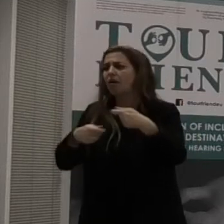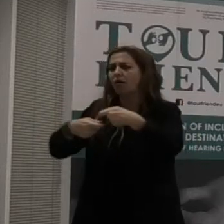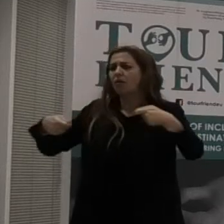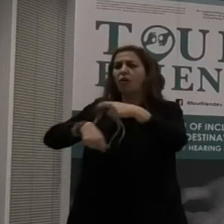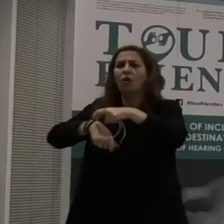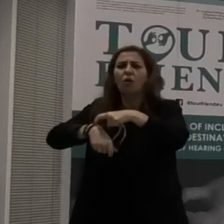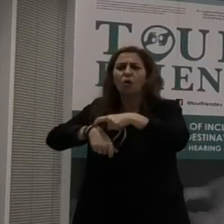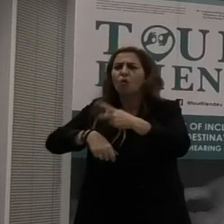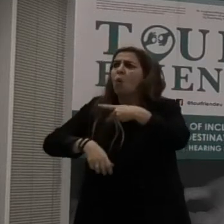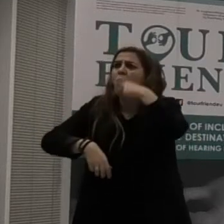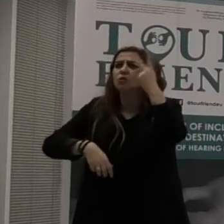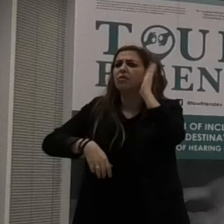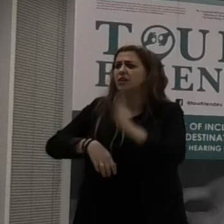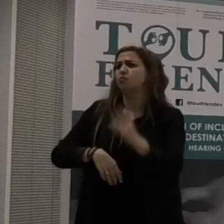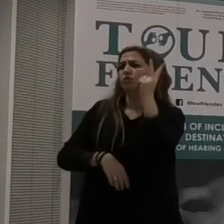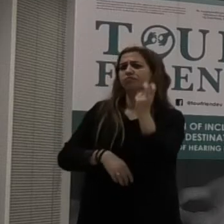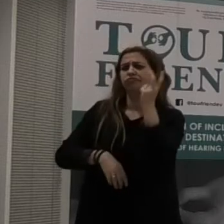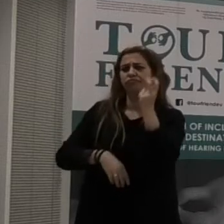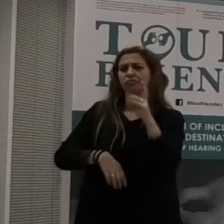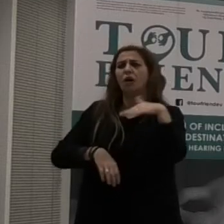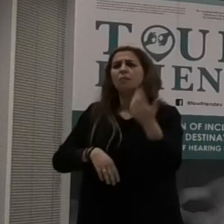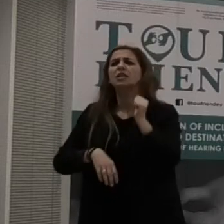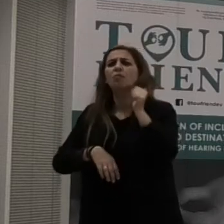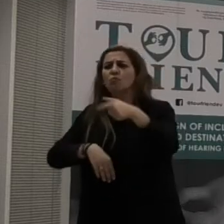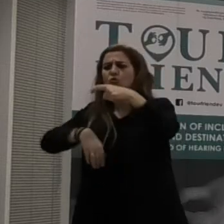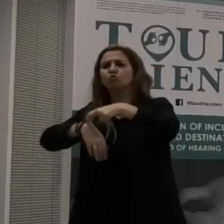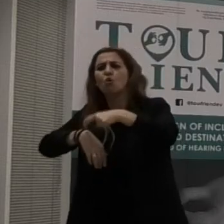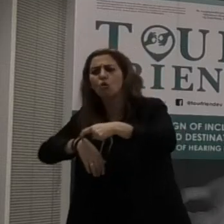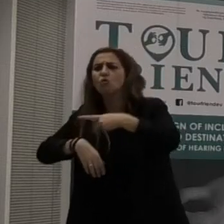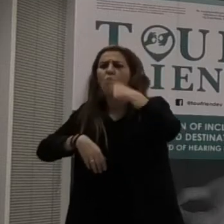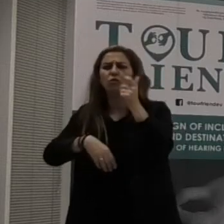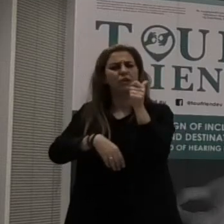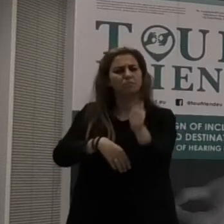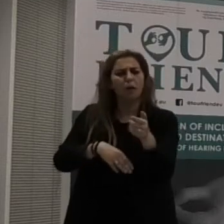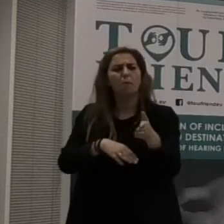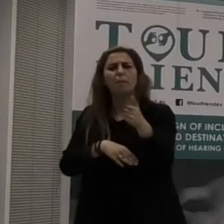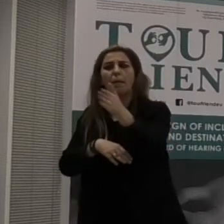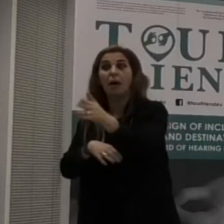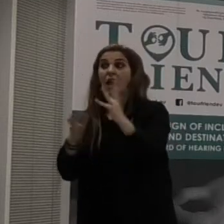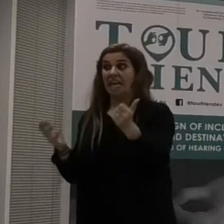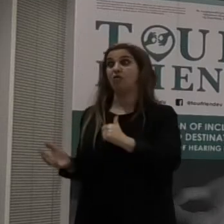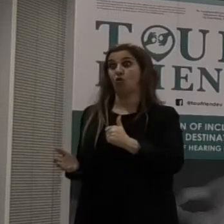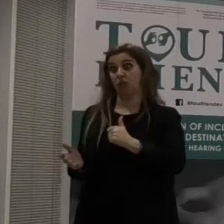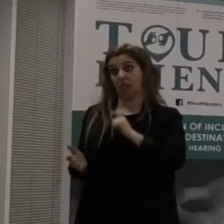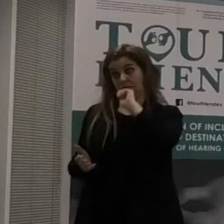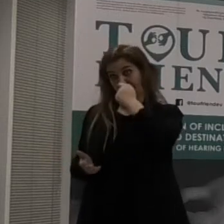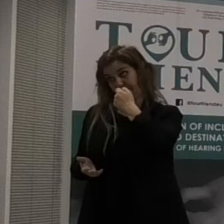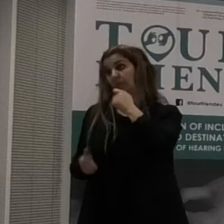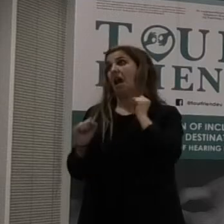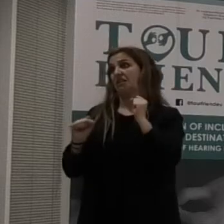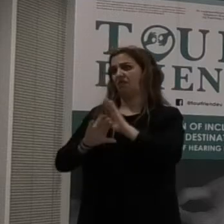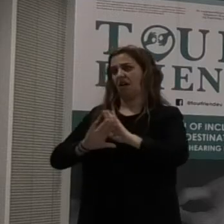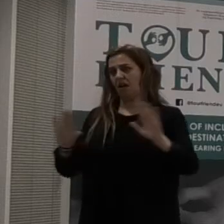κατεβάσει και να περιηγηθεί στο δικό του ρυθμό, ιδιωτική και ασφαλής. Το πιο σημαντικό, προσφέρει αυτονομία και στον